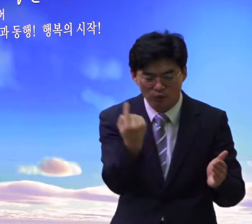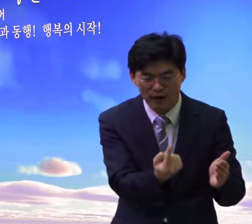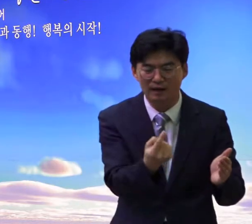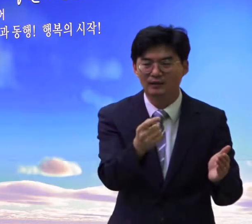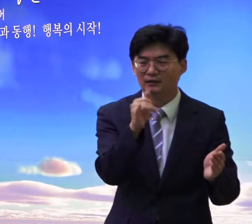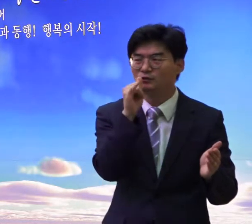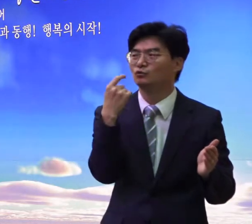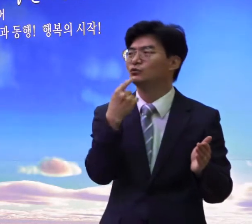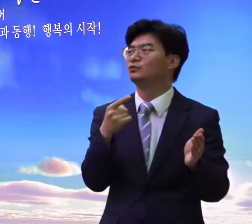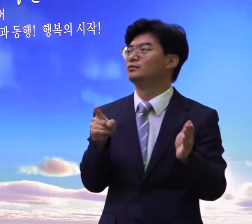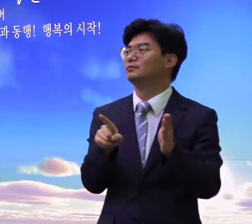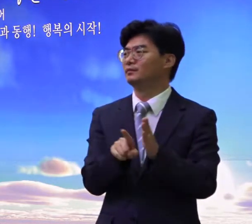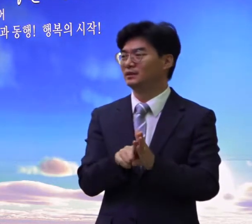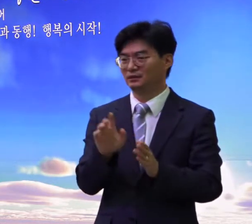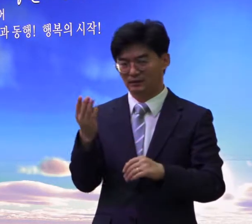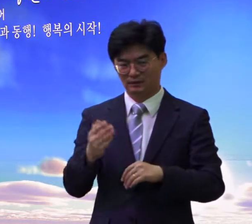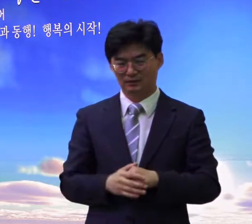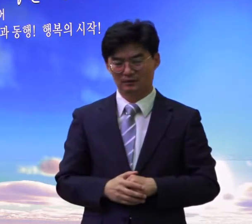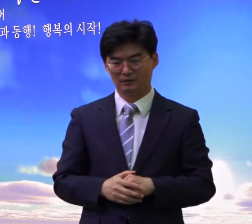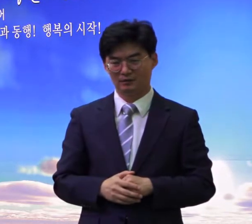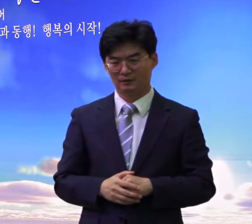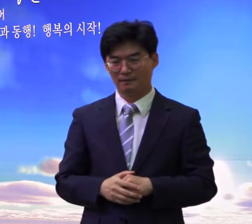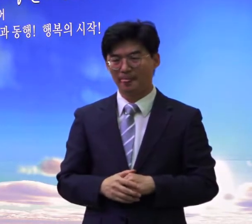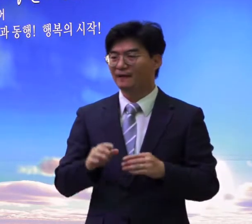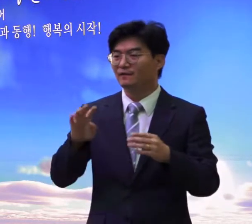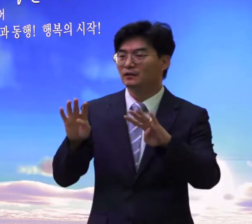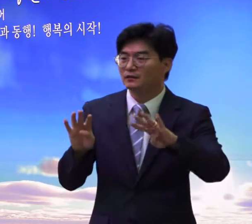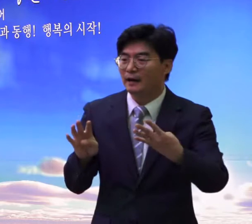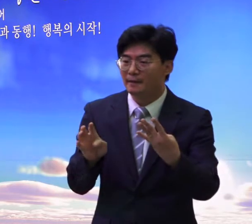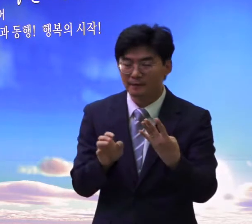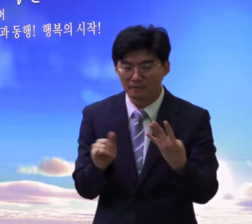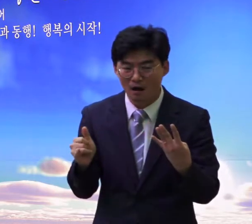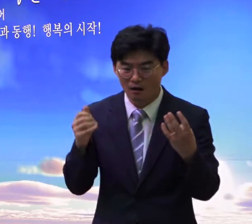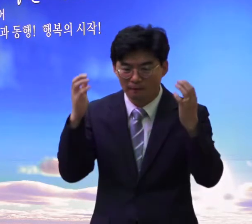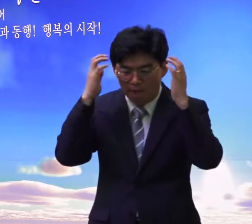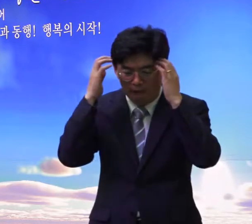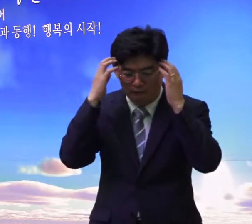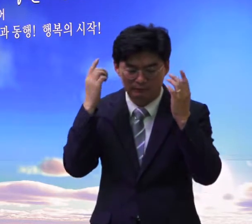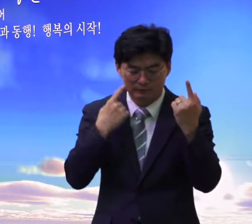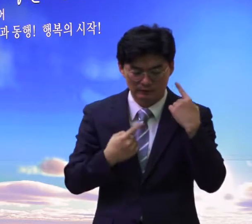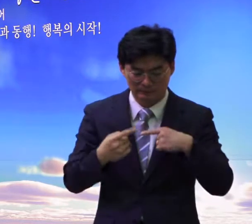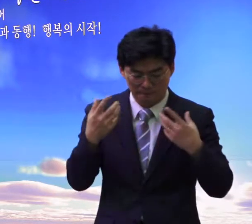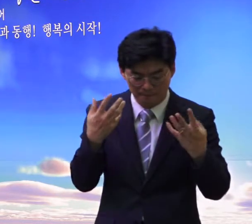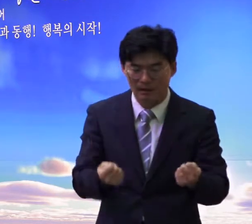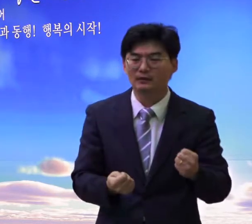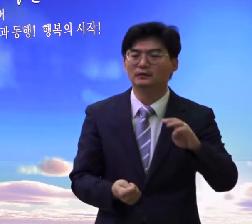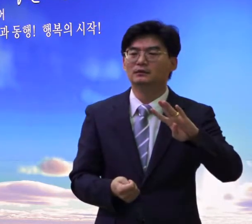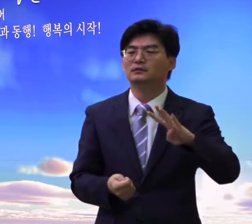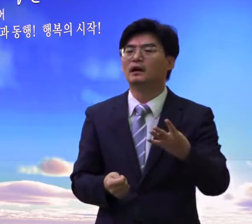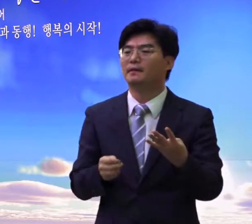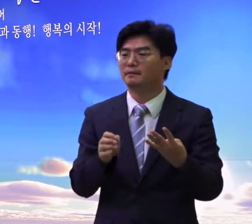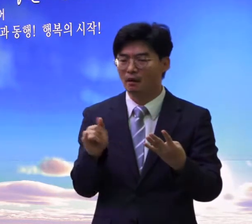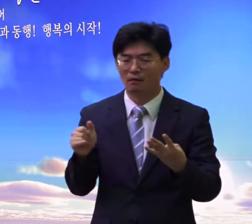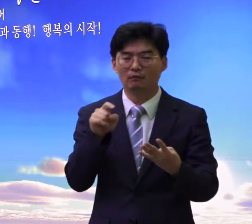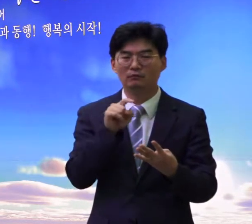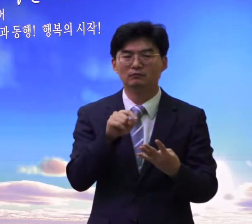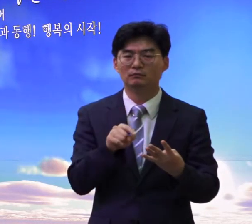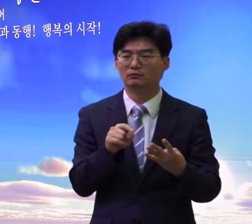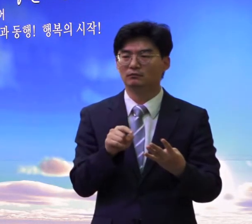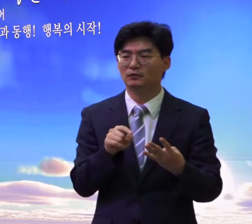광야의 도적대가 되기가 훨씬 더 쉬웠을 것입니다. 그것이 훨씬 더 자연스러운 일이 되지 않았겠나